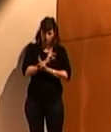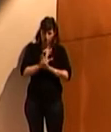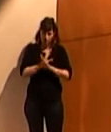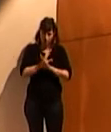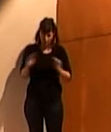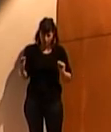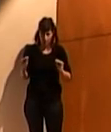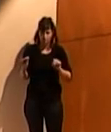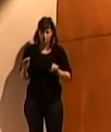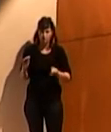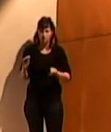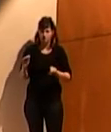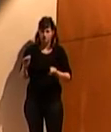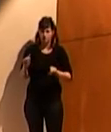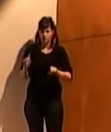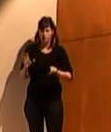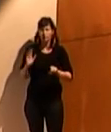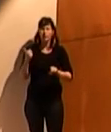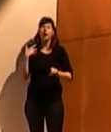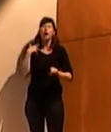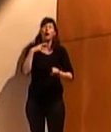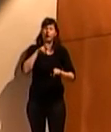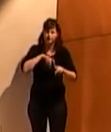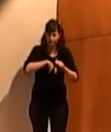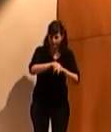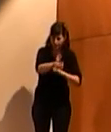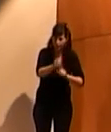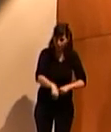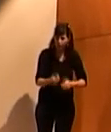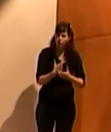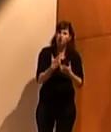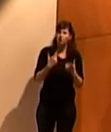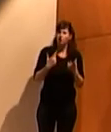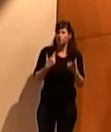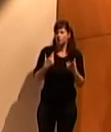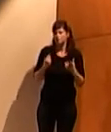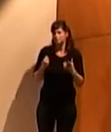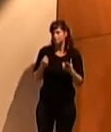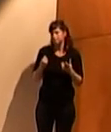tranquille pour poursuivre son voyage, se reposer, bien sûr, hein, mais aussi